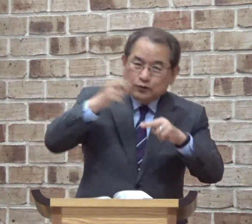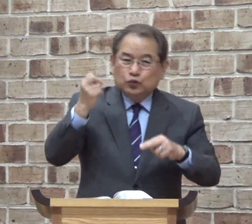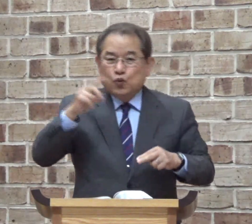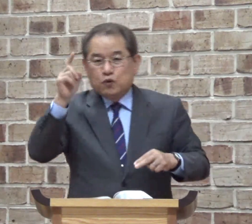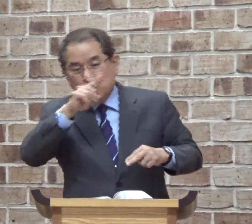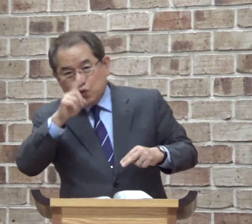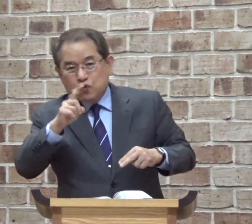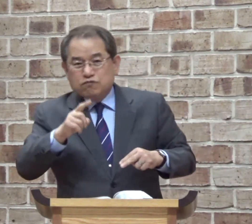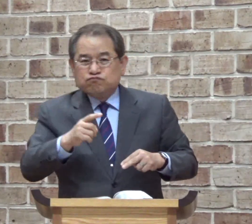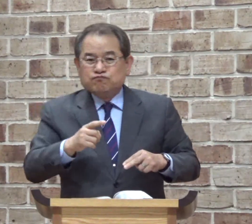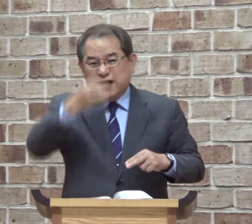얘기입니다.